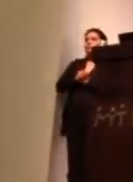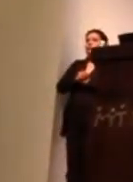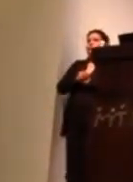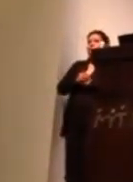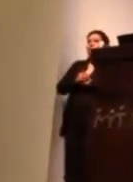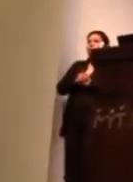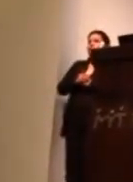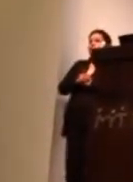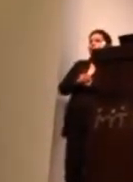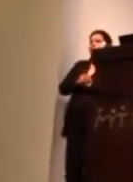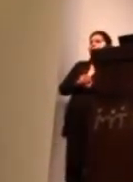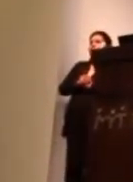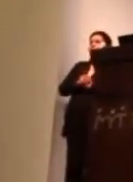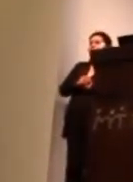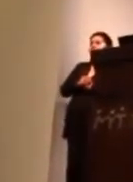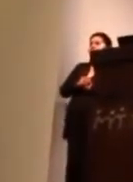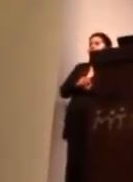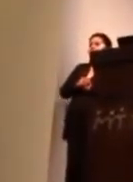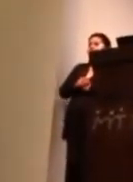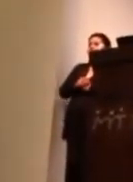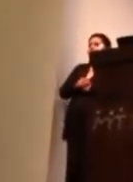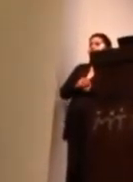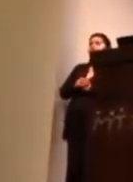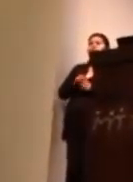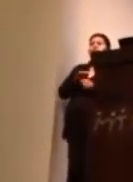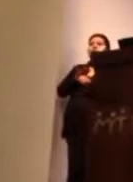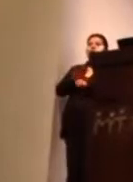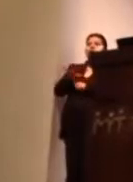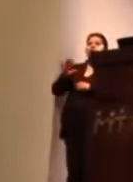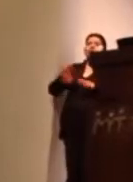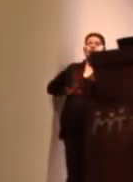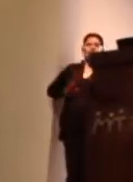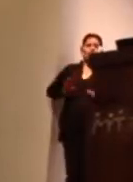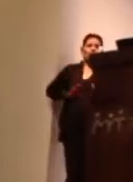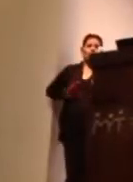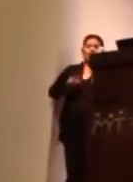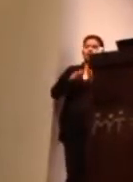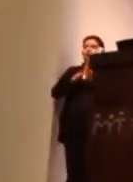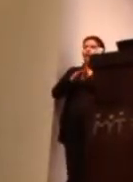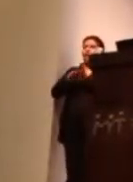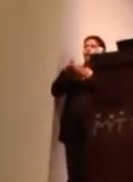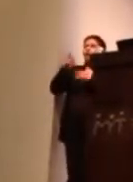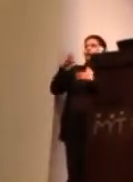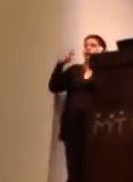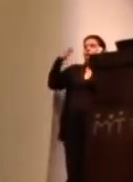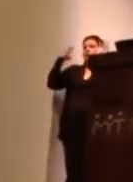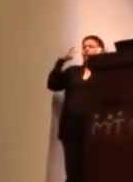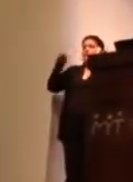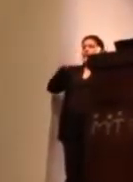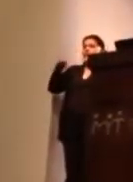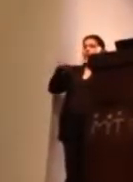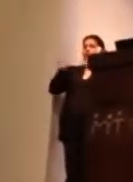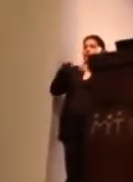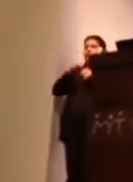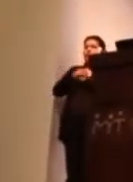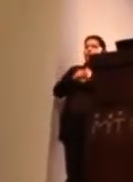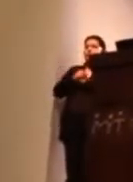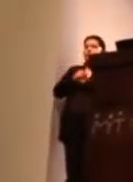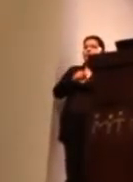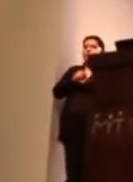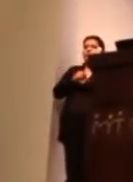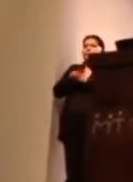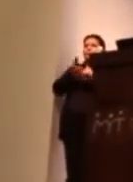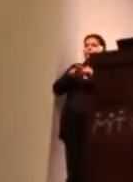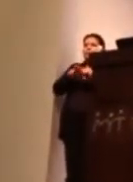aleatorio. Bueno, ¿cuáles son las características? Presenta inquietud constante, se mueve constantemente en